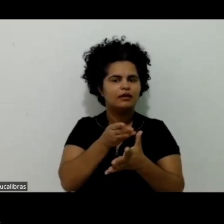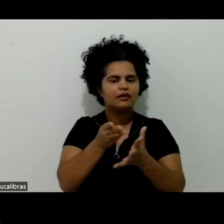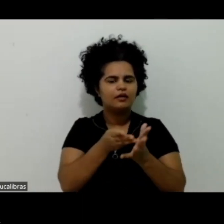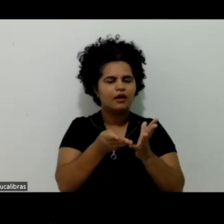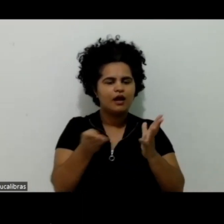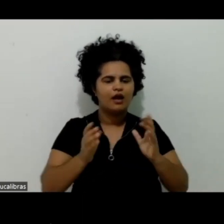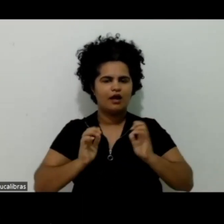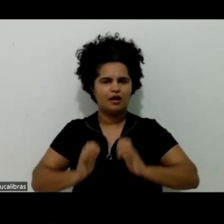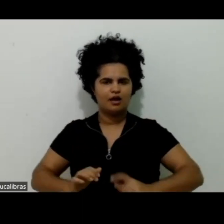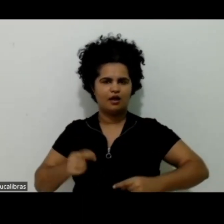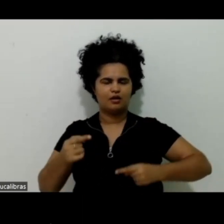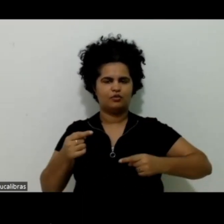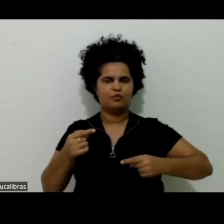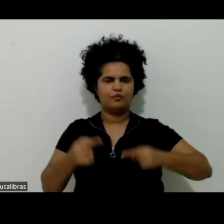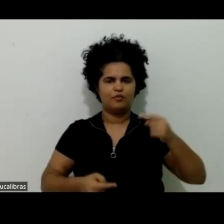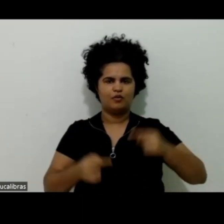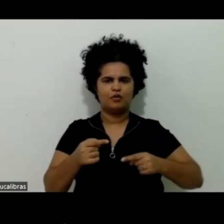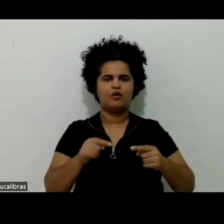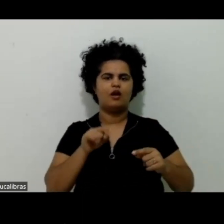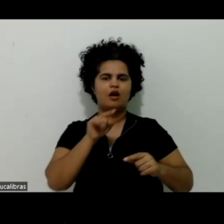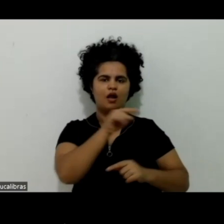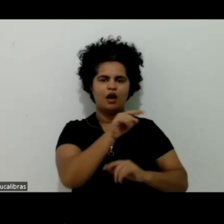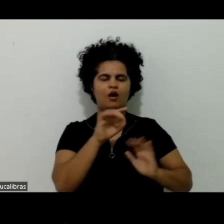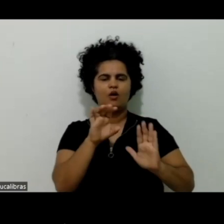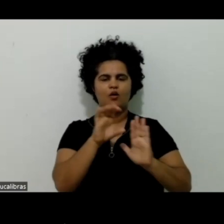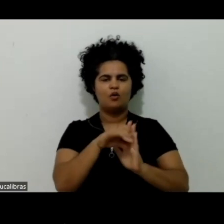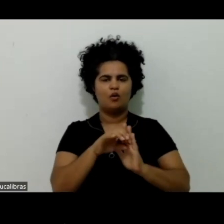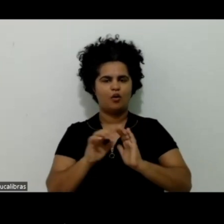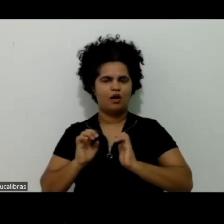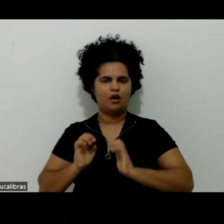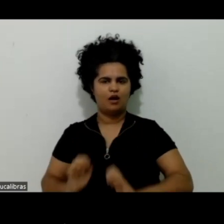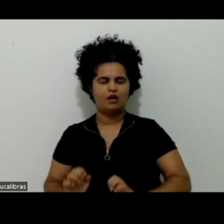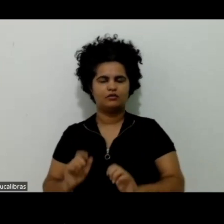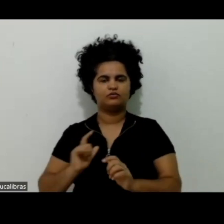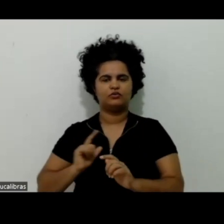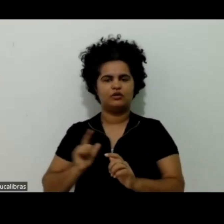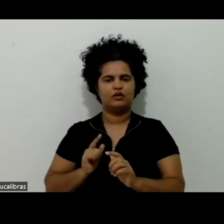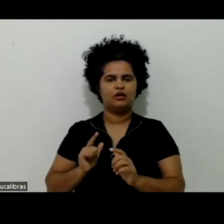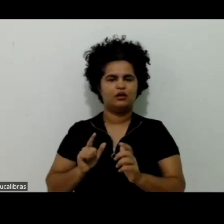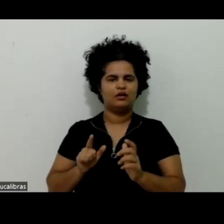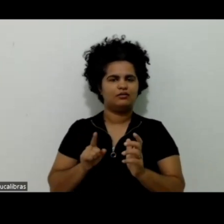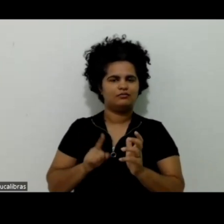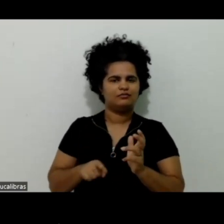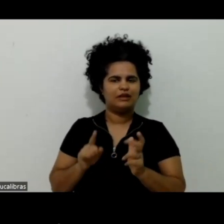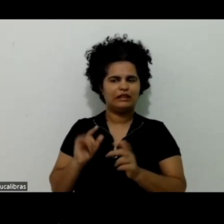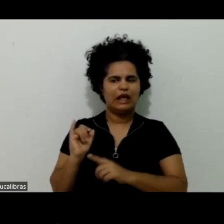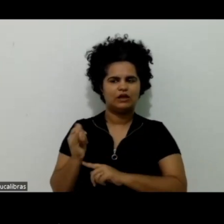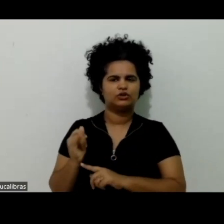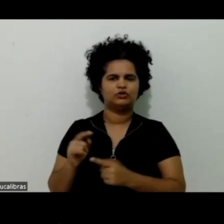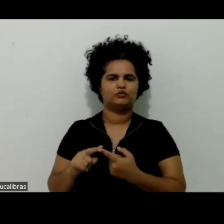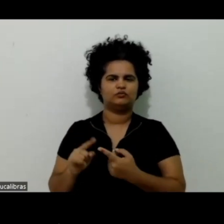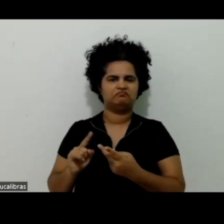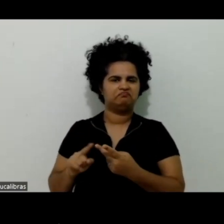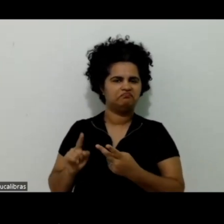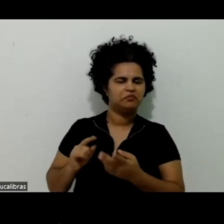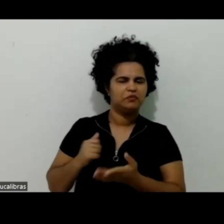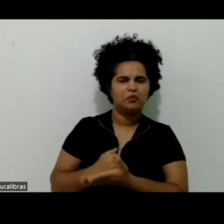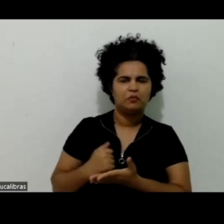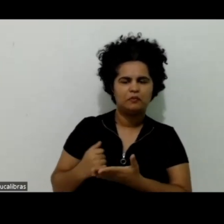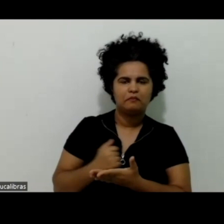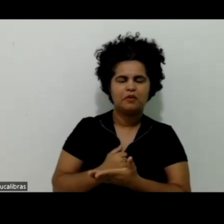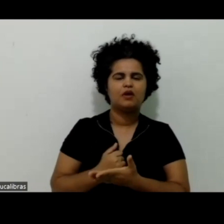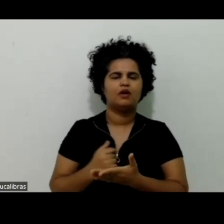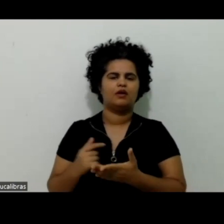do Código de Ética, que obviamente se espraiam, né, numa série de outras normativas, documentos, enfim, né, produções da